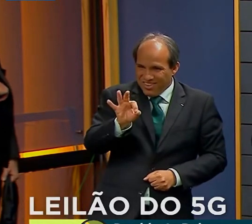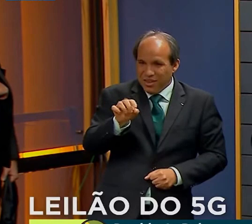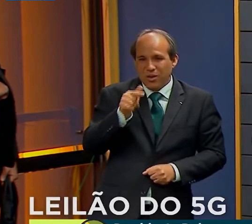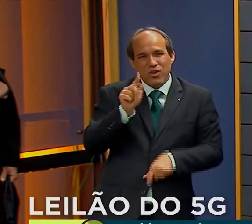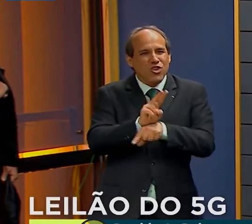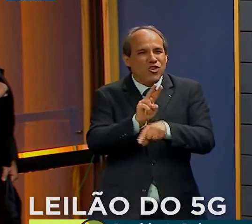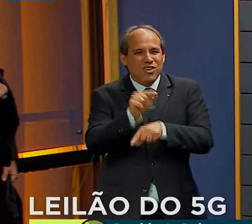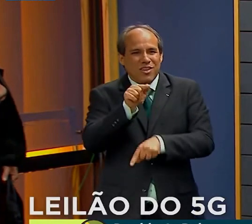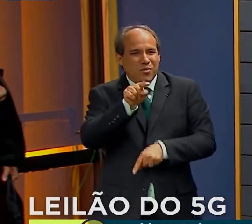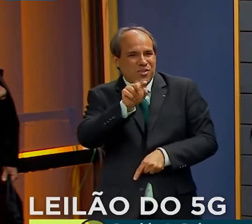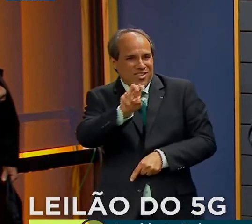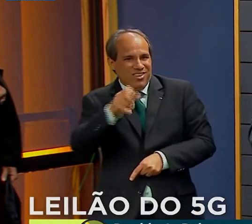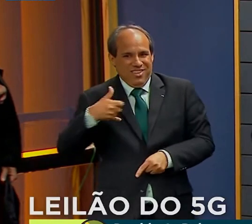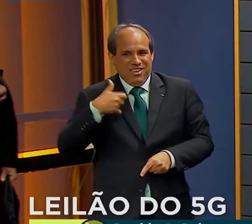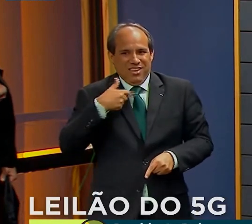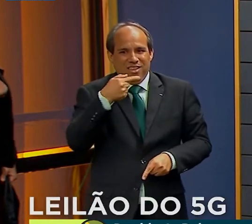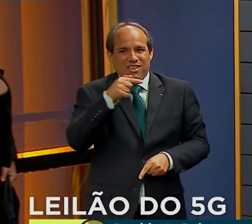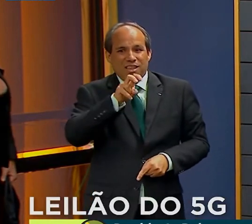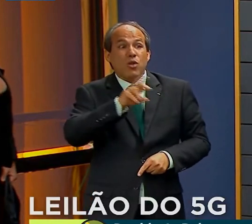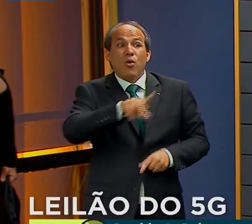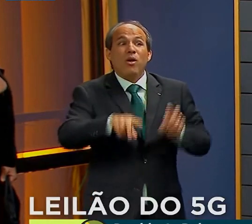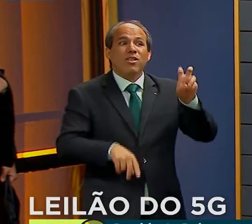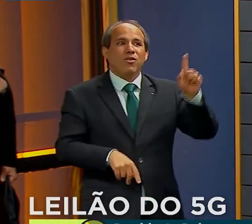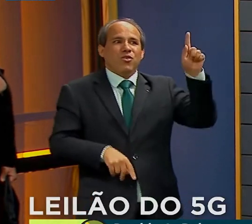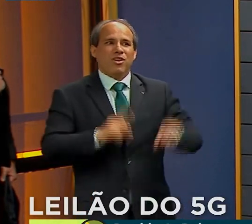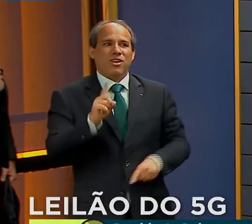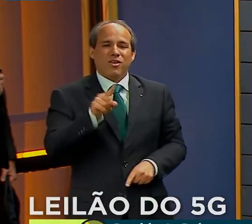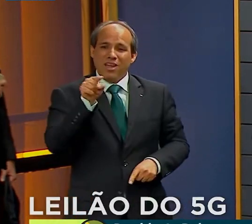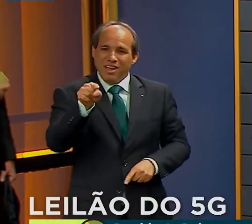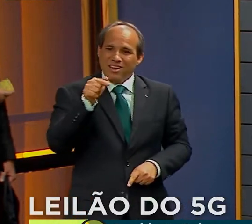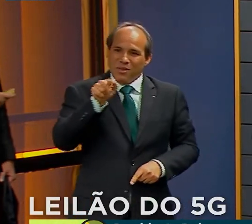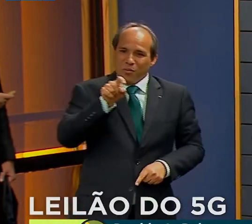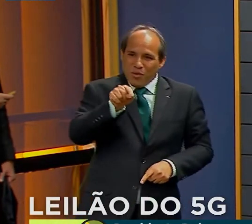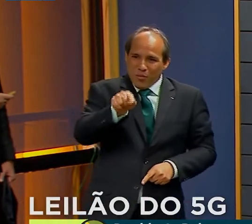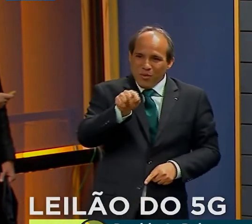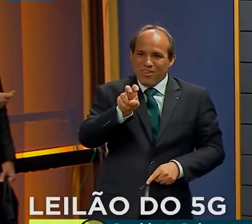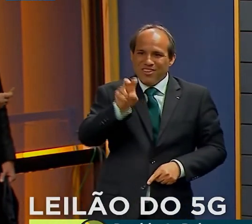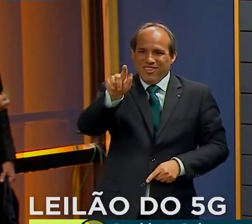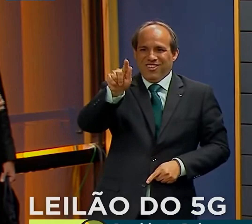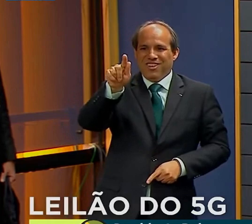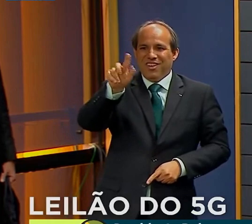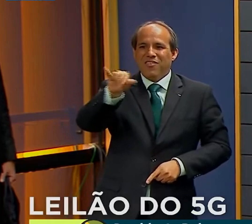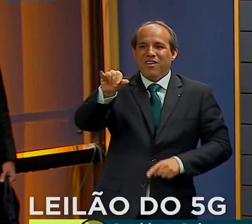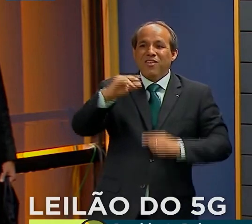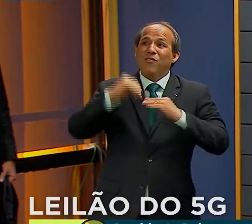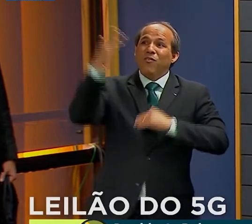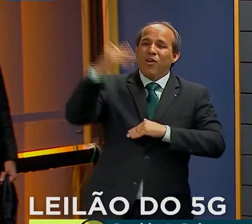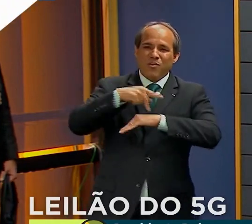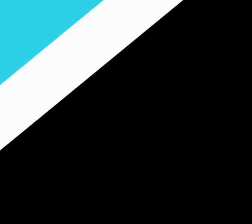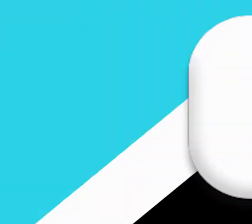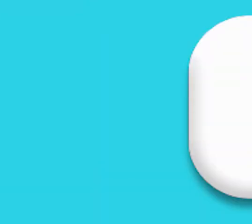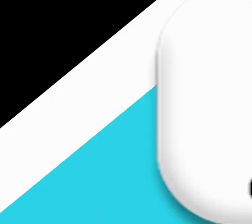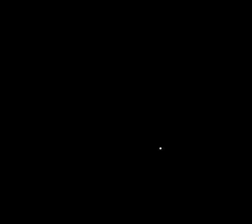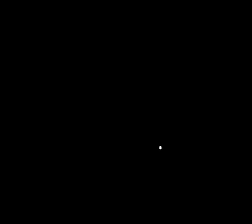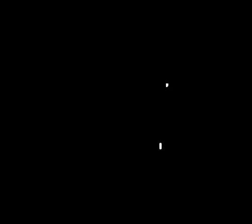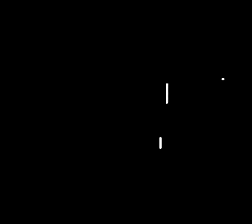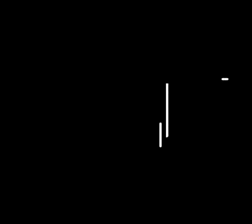de 7,5. Não é 5G, não, 7,5G. Vai fazer história lá fora.